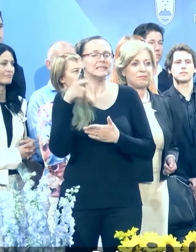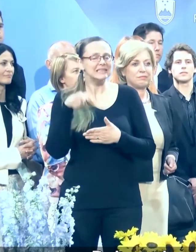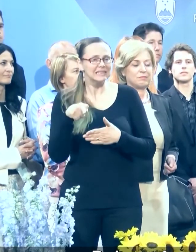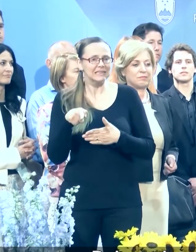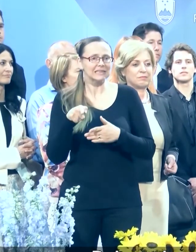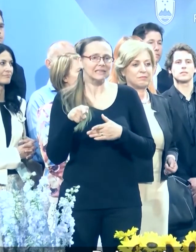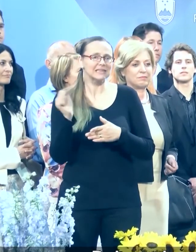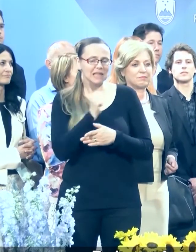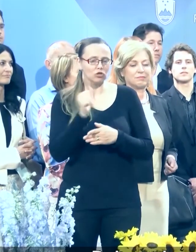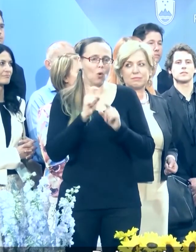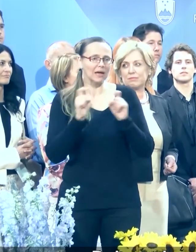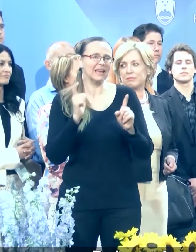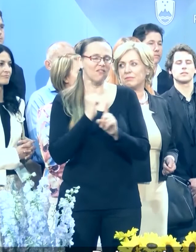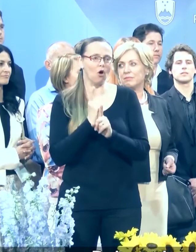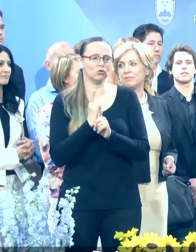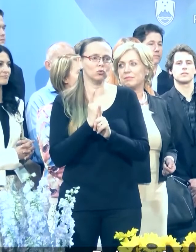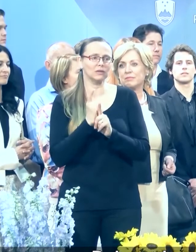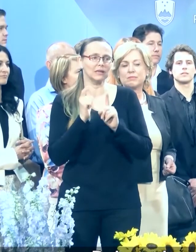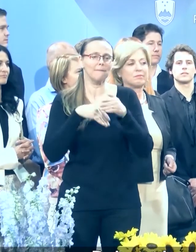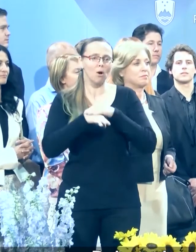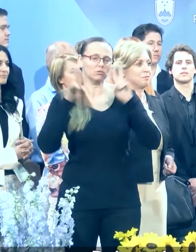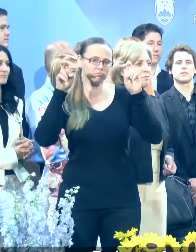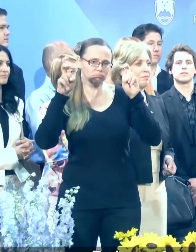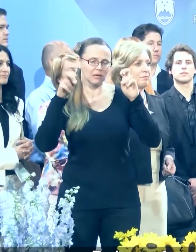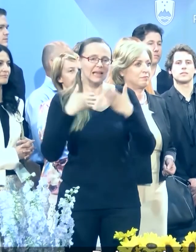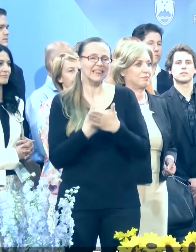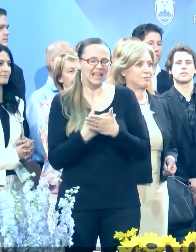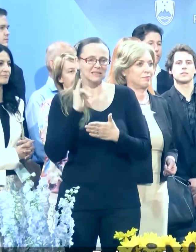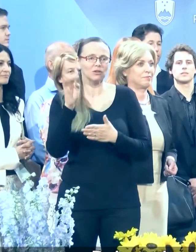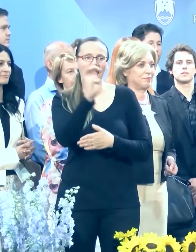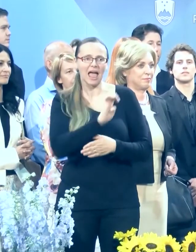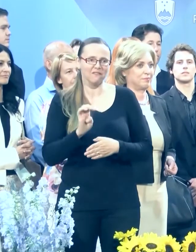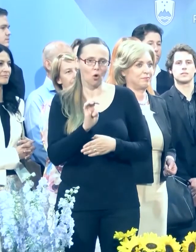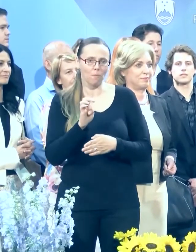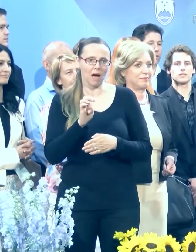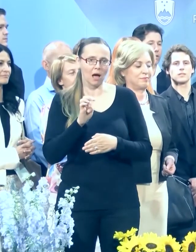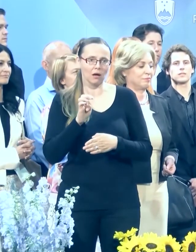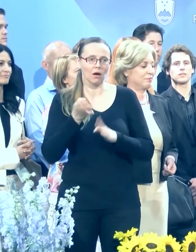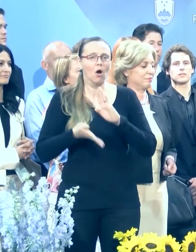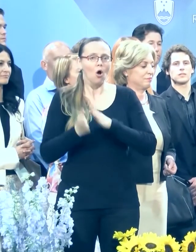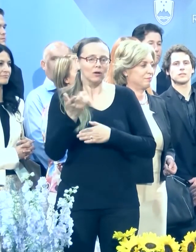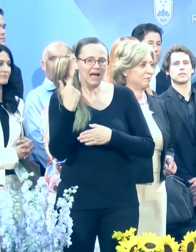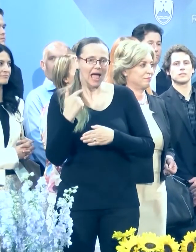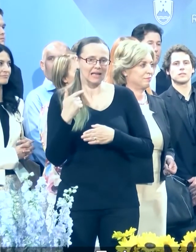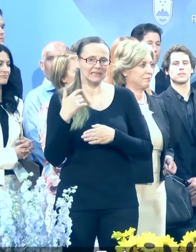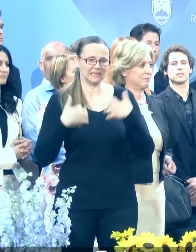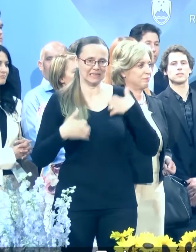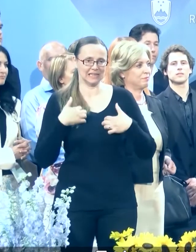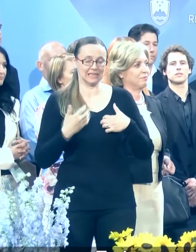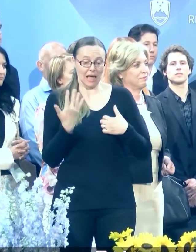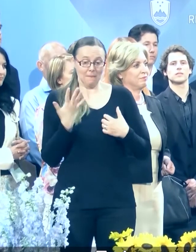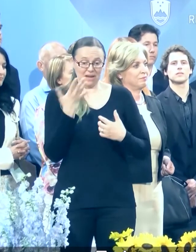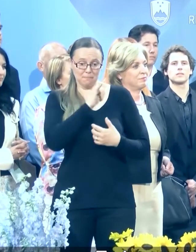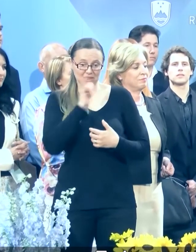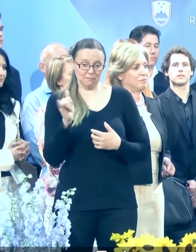pod narekovaji tudi dejstvo, da Evropa izhaja iz krize. Pred 5 leti je padla v krizo in